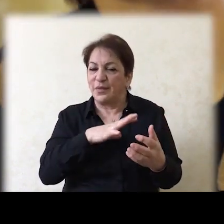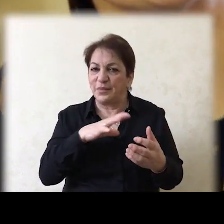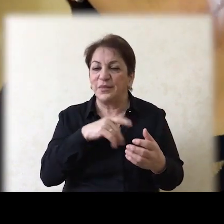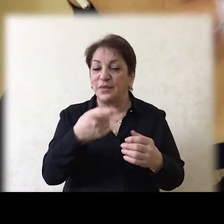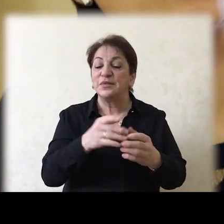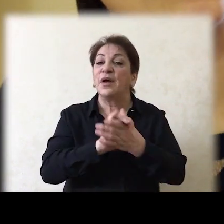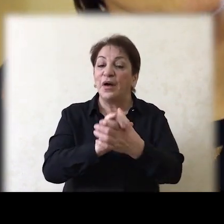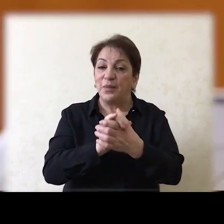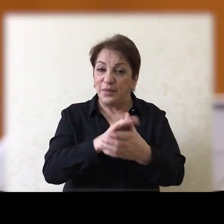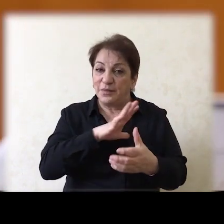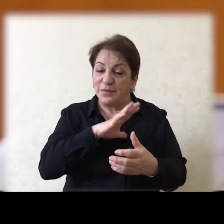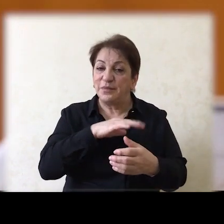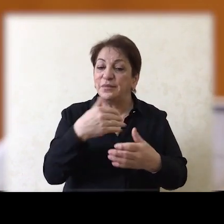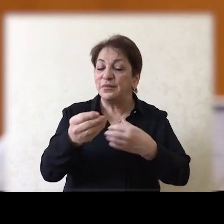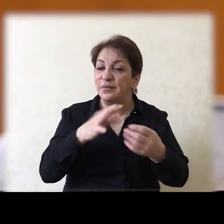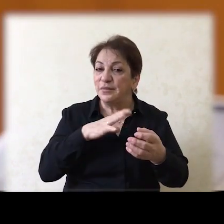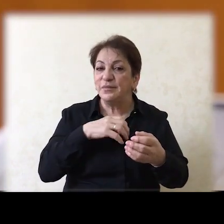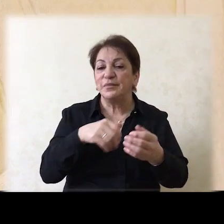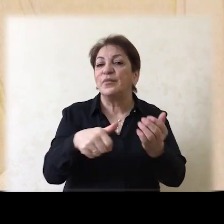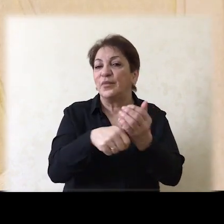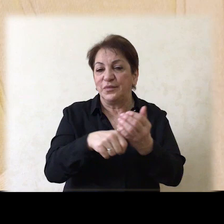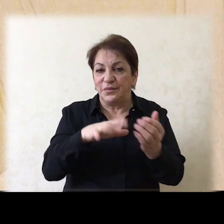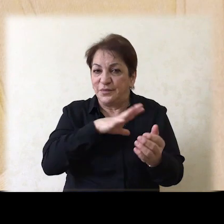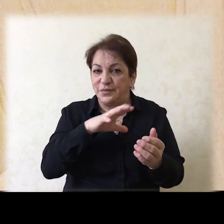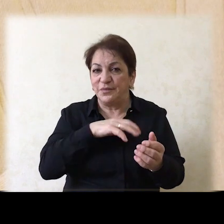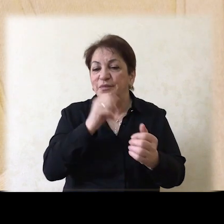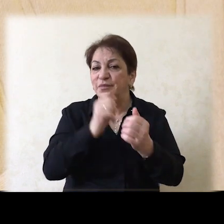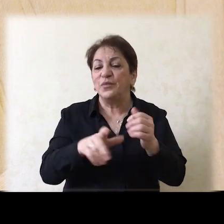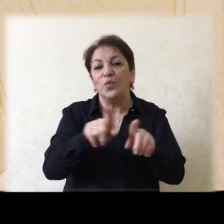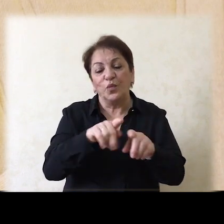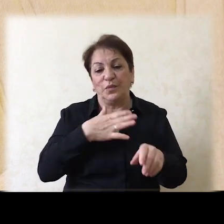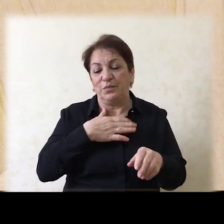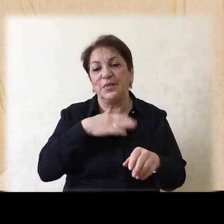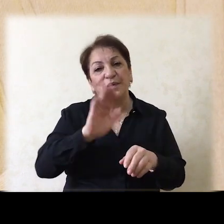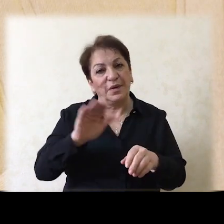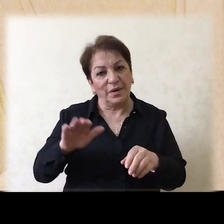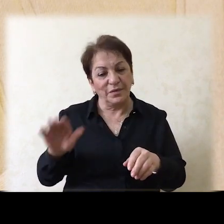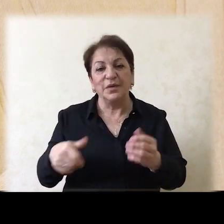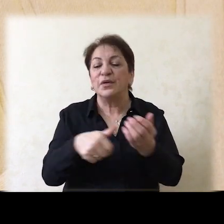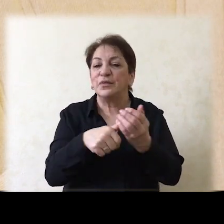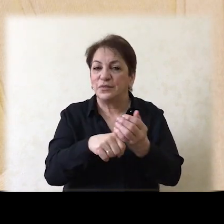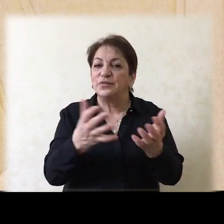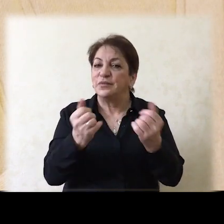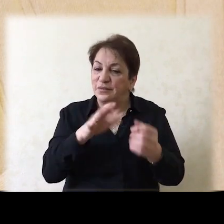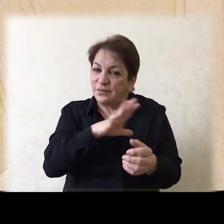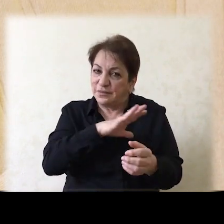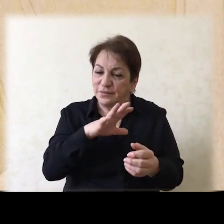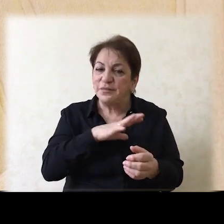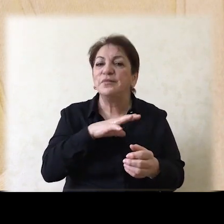բազմազան է, եւ այս համագործակցության արդյունքում աջակցություն ստացել են ինչպես մեր ծաները,